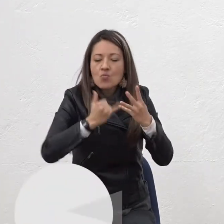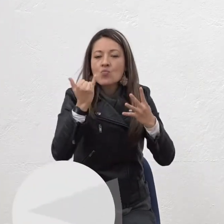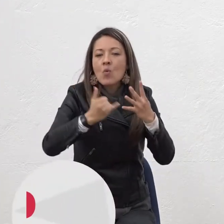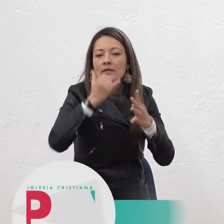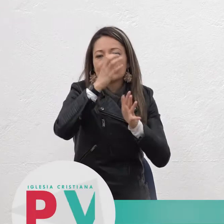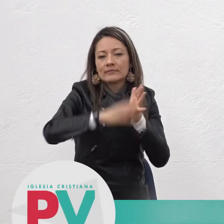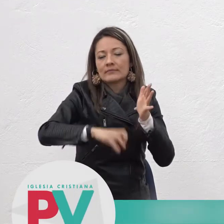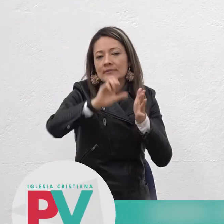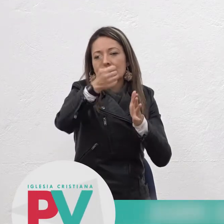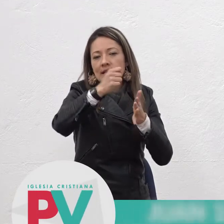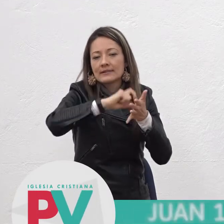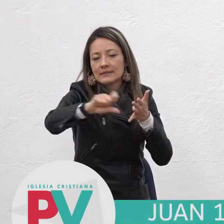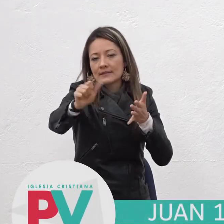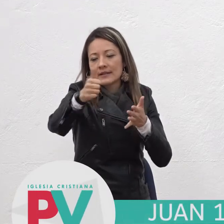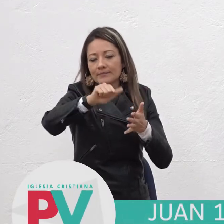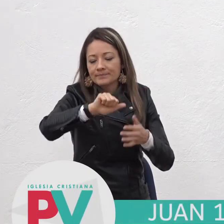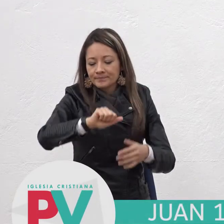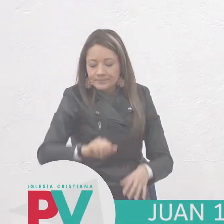10:10.